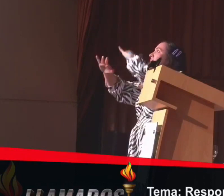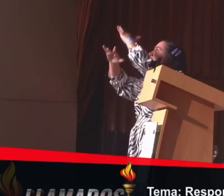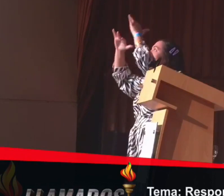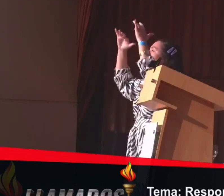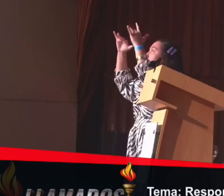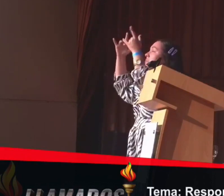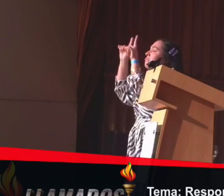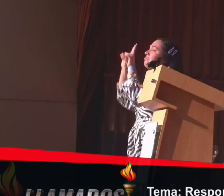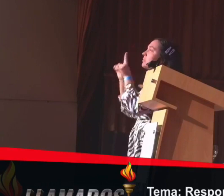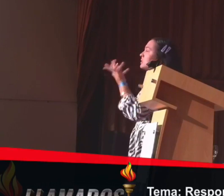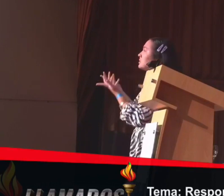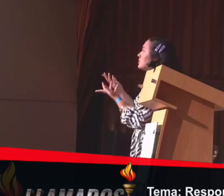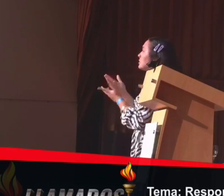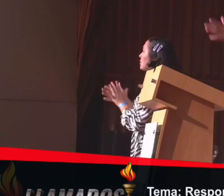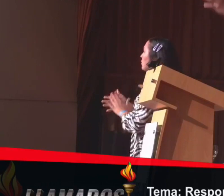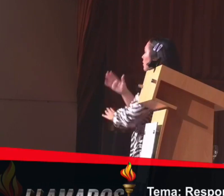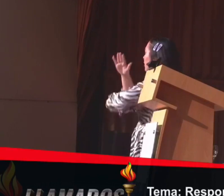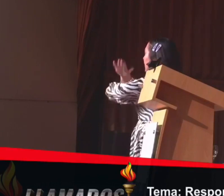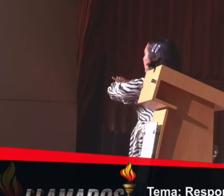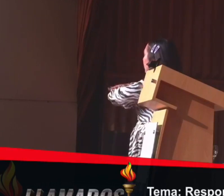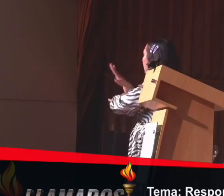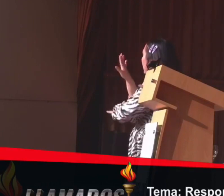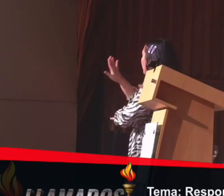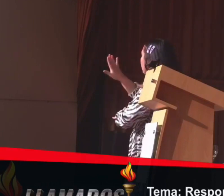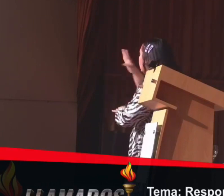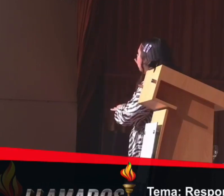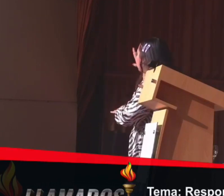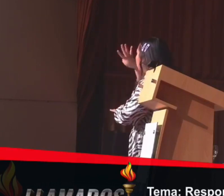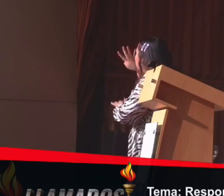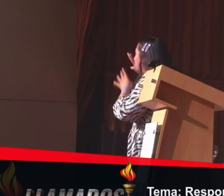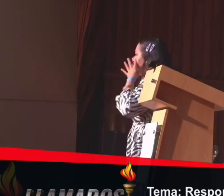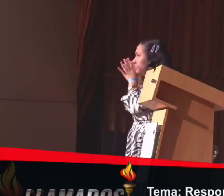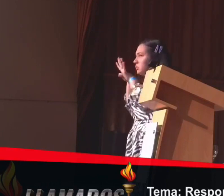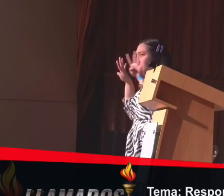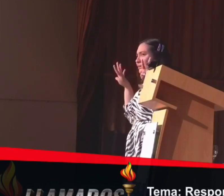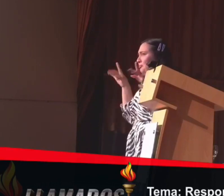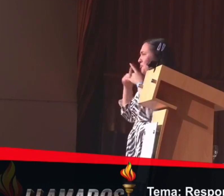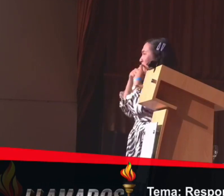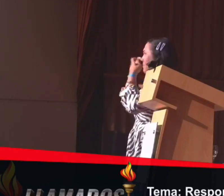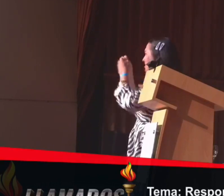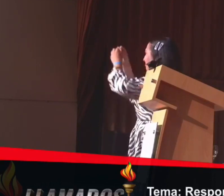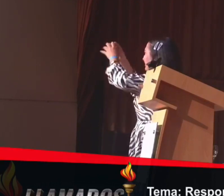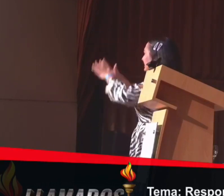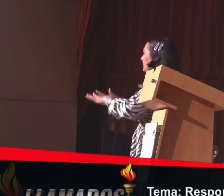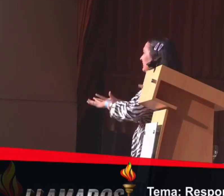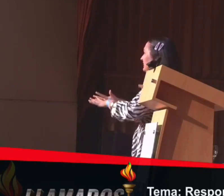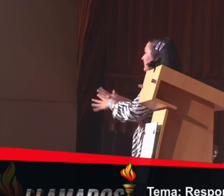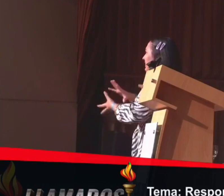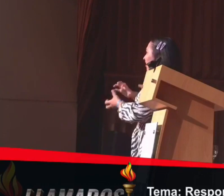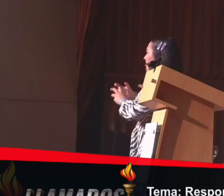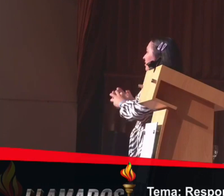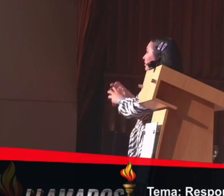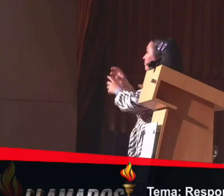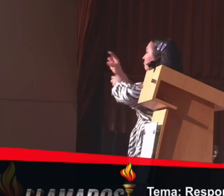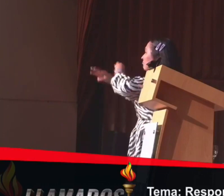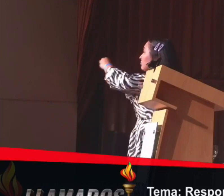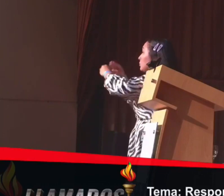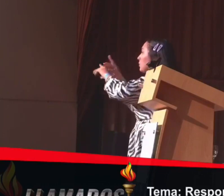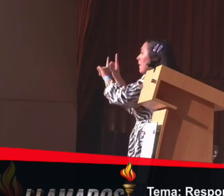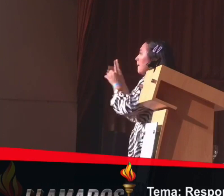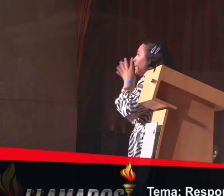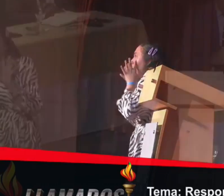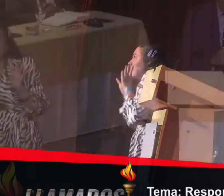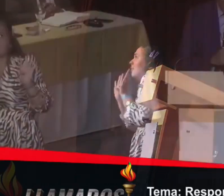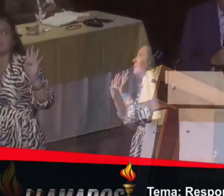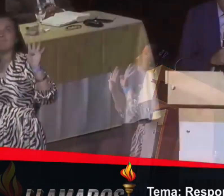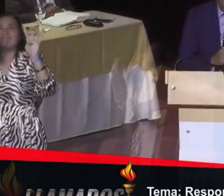a ver condenación, pero si alza tus ojos a los montes, si alza tus miradas a los cielos, de allá viene nuestro socorro. ¿Alguien